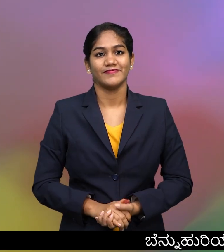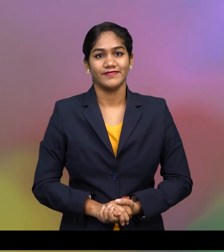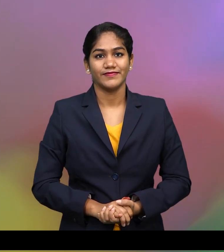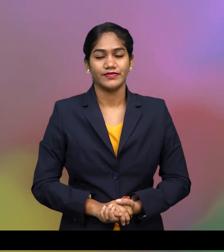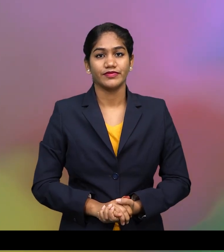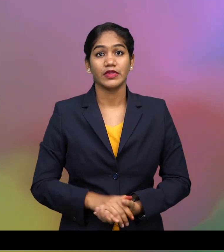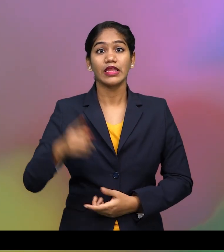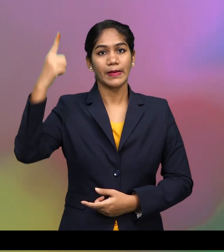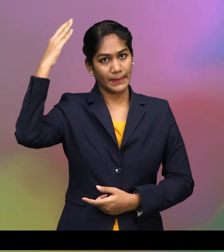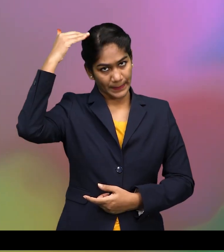ಮೆದುಳು